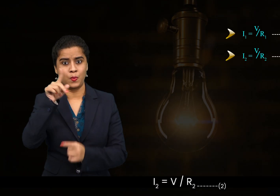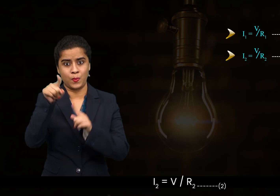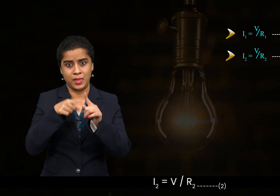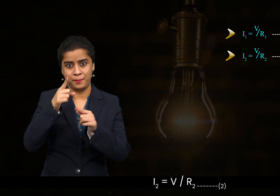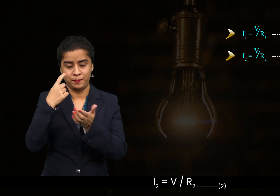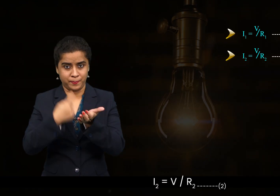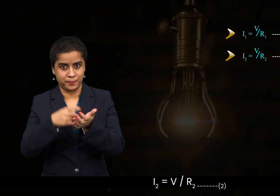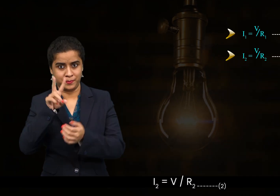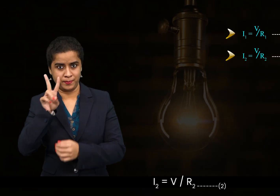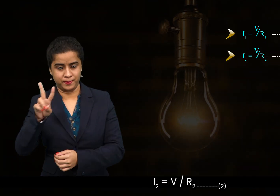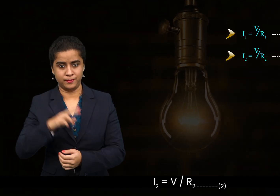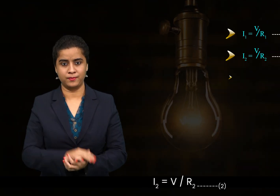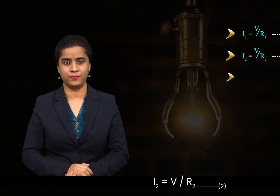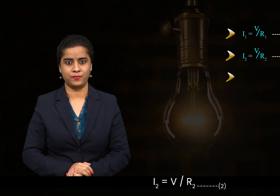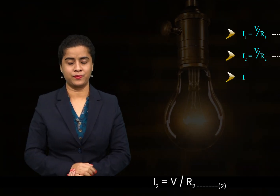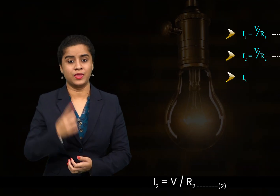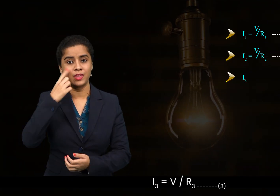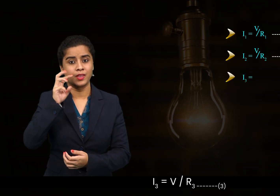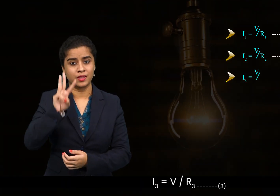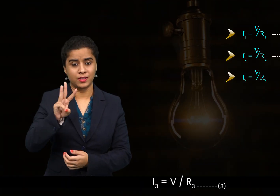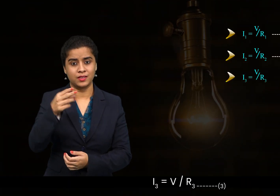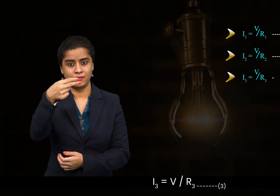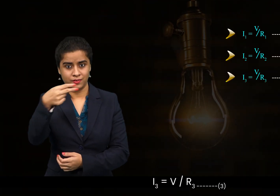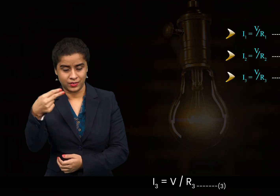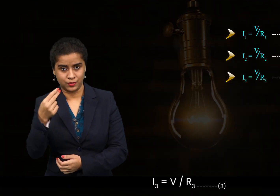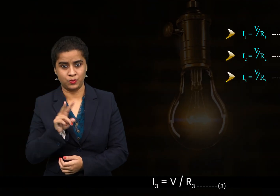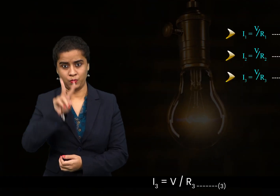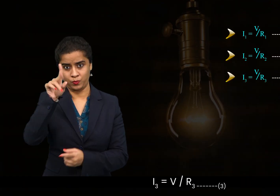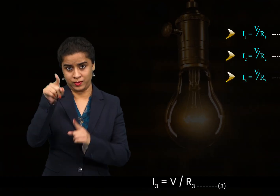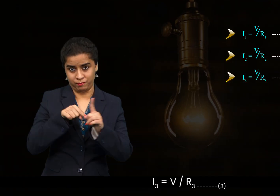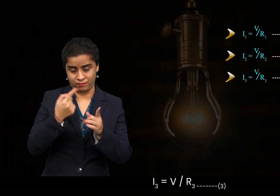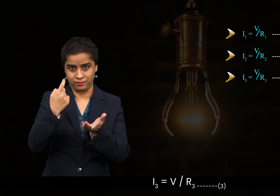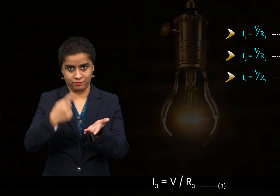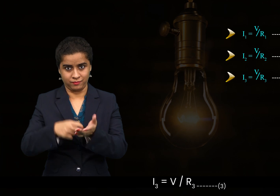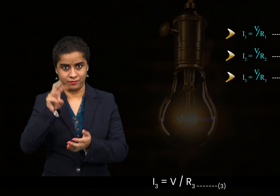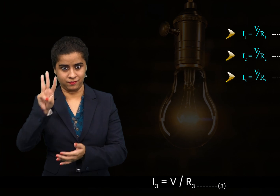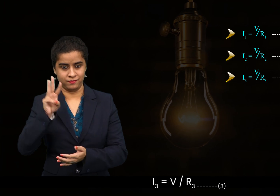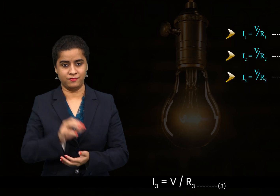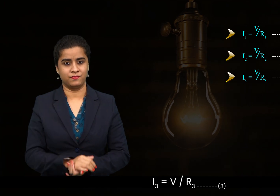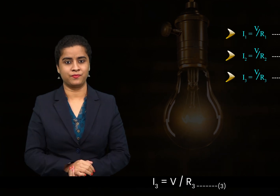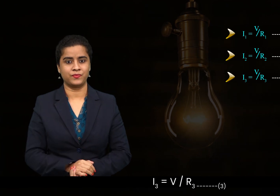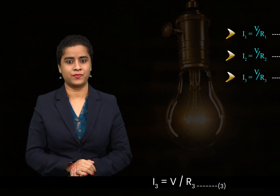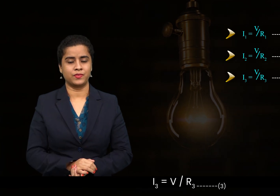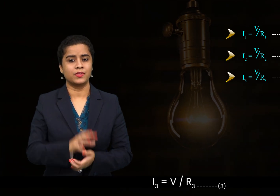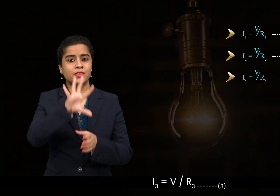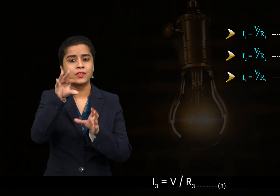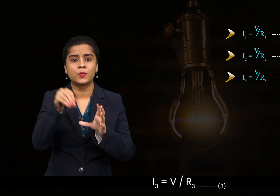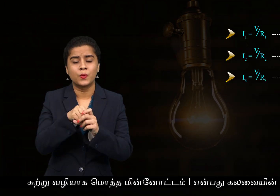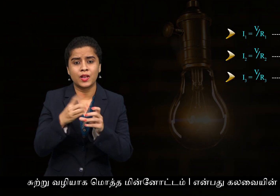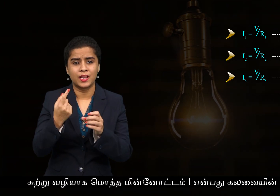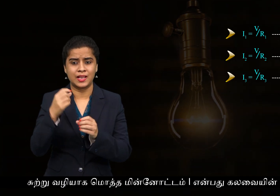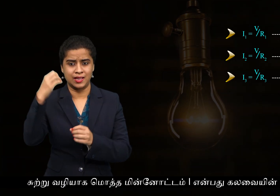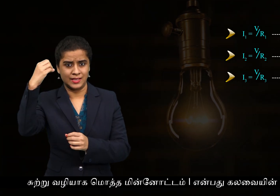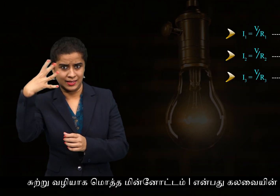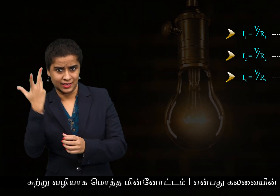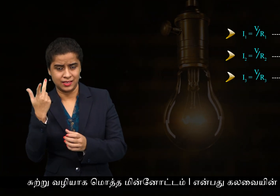R கீழ்க்கோடு 2 சமன்பாடு 2. I3 ஈடு V பார் R கீழ்க்கோடு 3 சமன்பாடு 3.